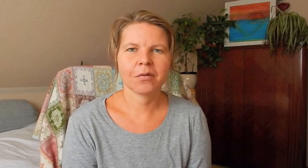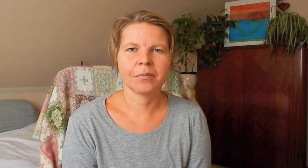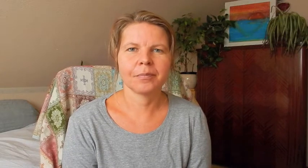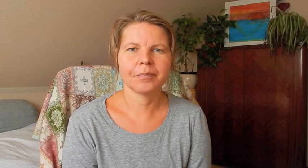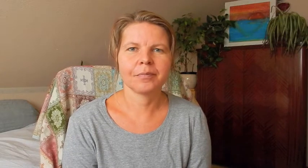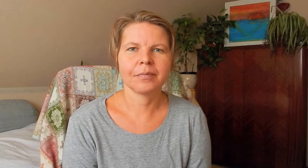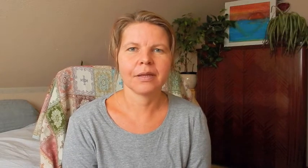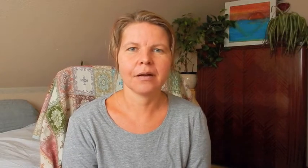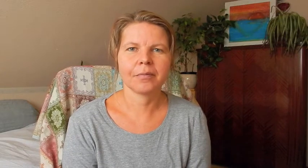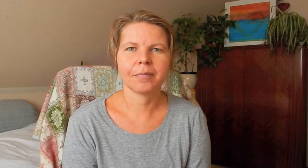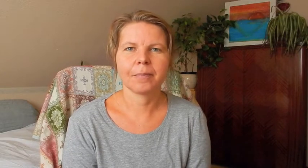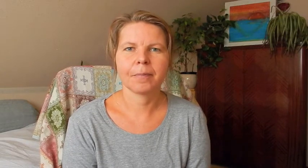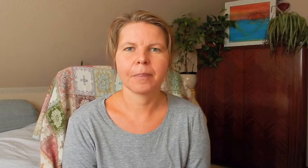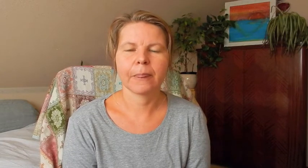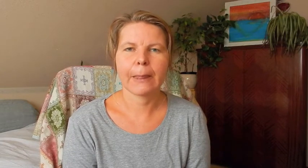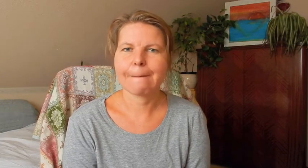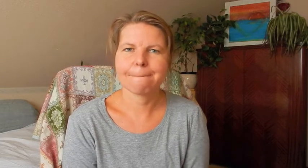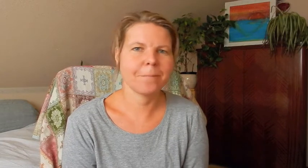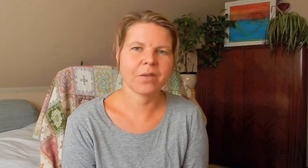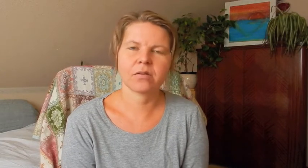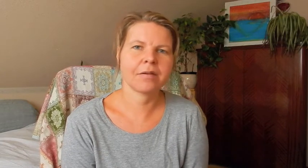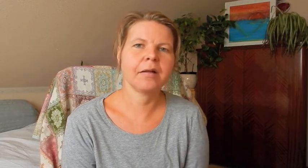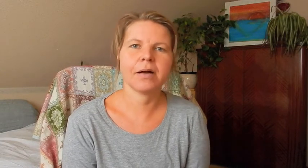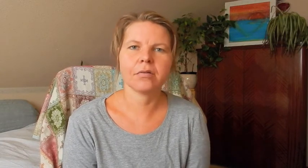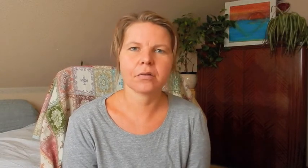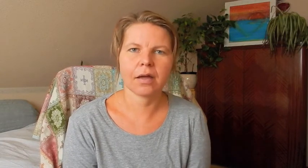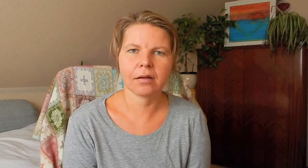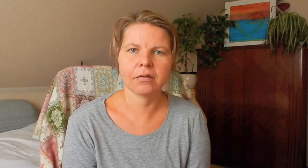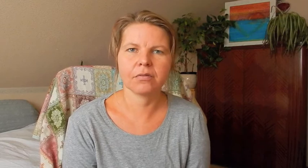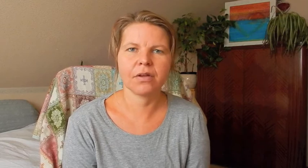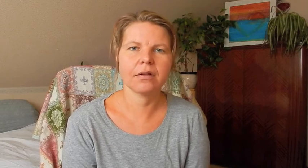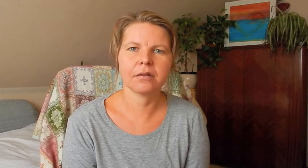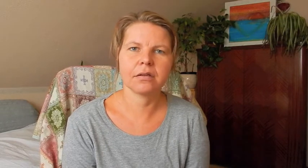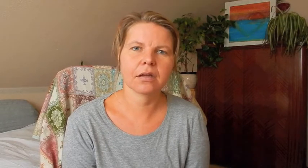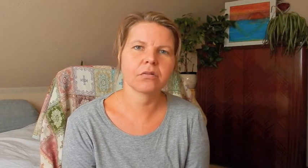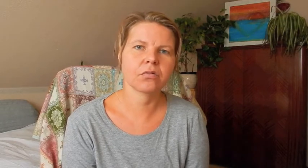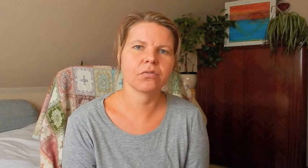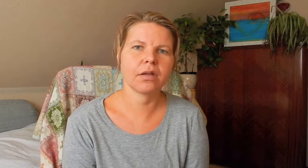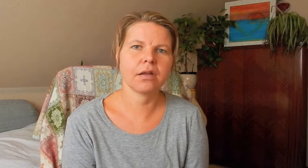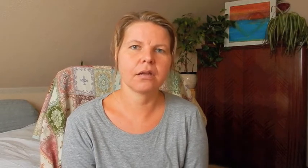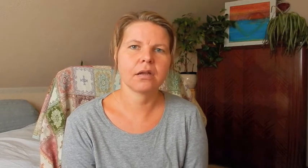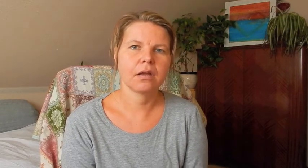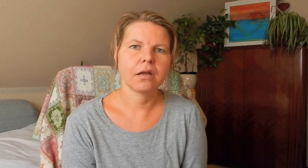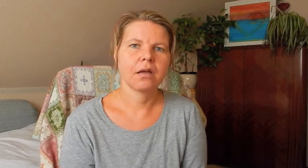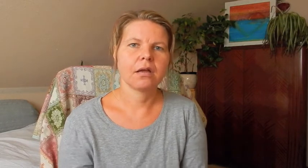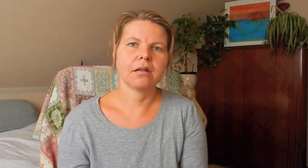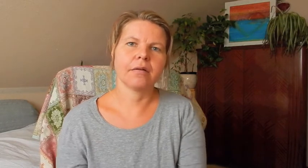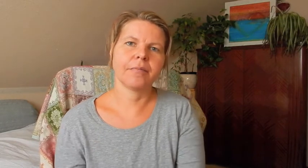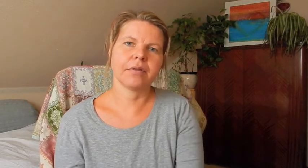Um, ja, einen Teil beizutragen, diese Welt in die Richtung zu verändern, dass